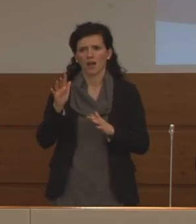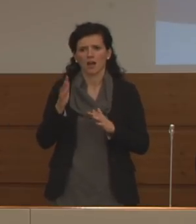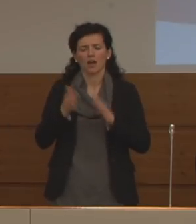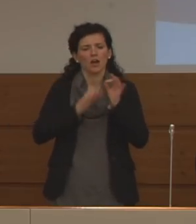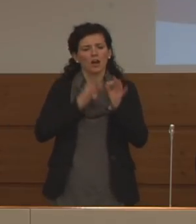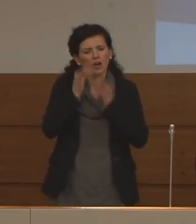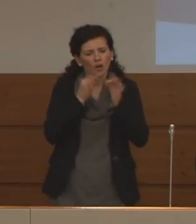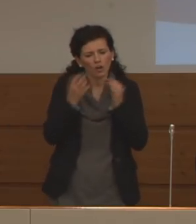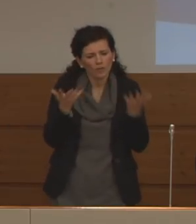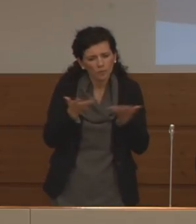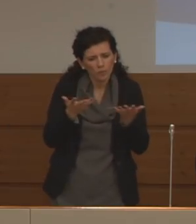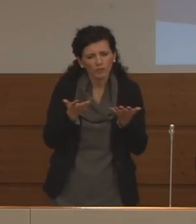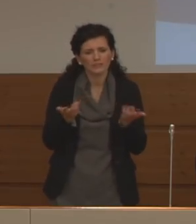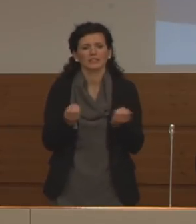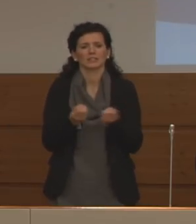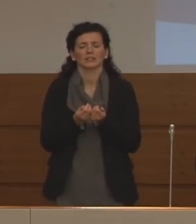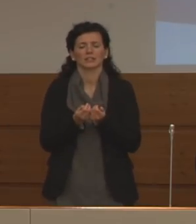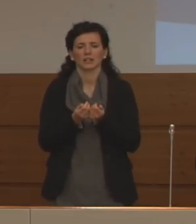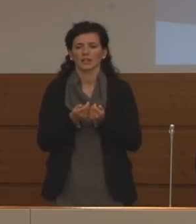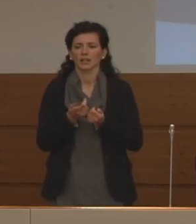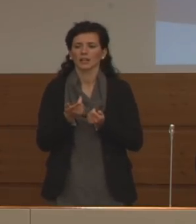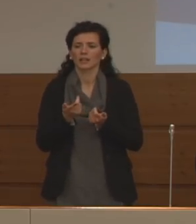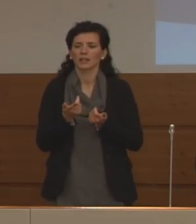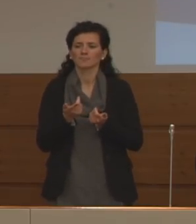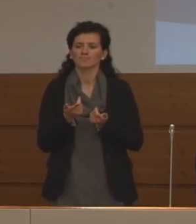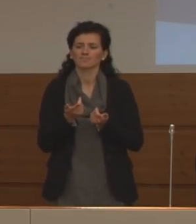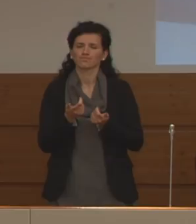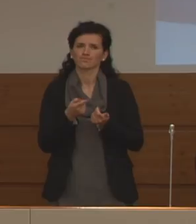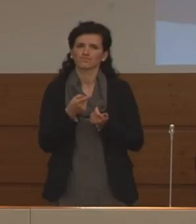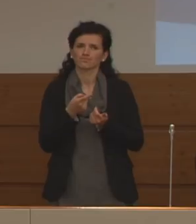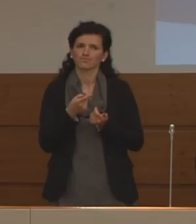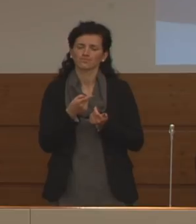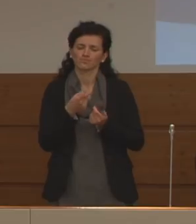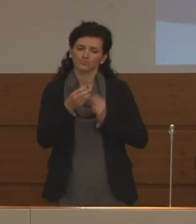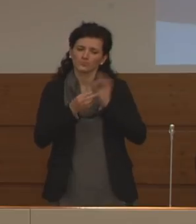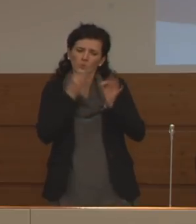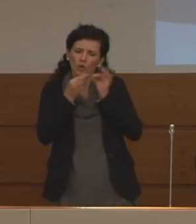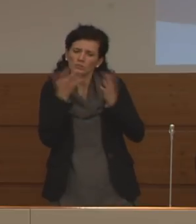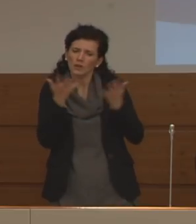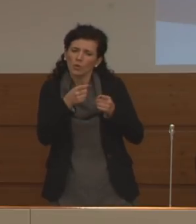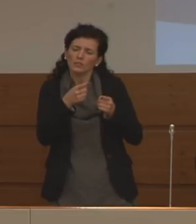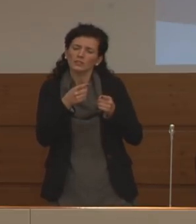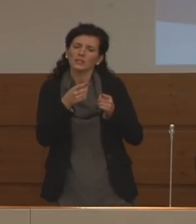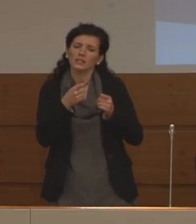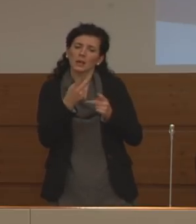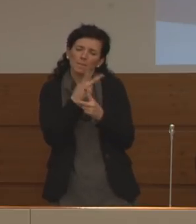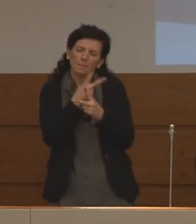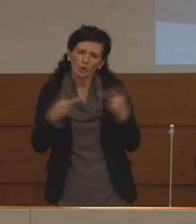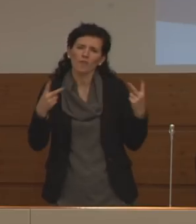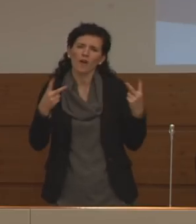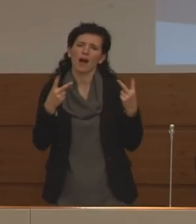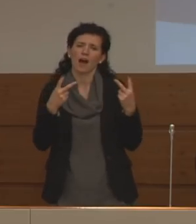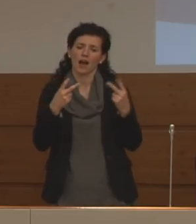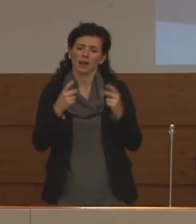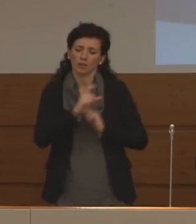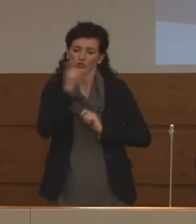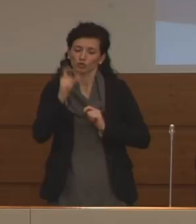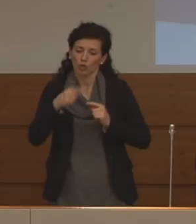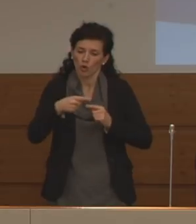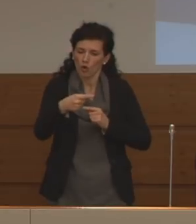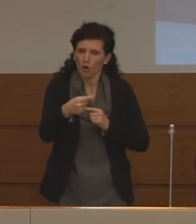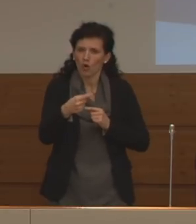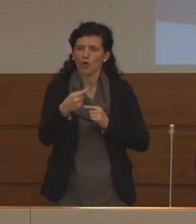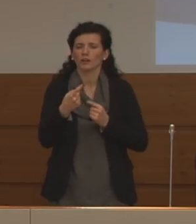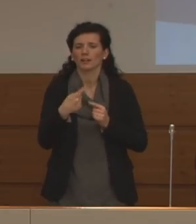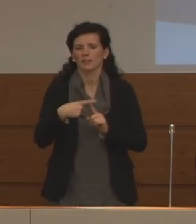ha voluto dire che cosa vorrà dire ancora per qualche giorno andare a impattare